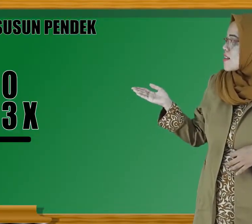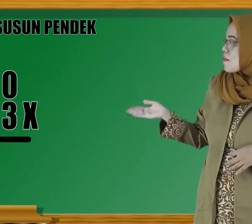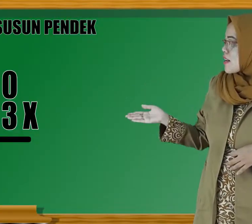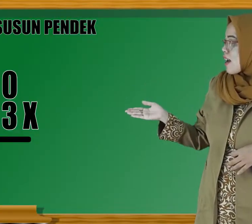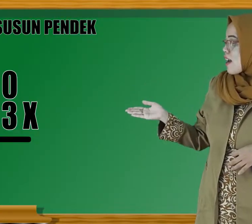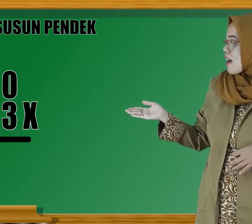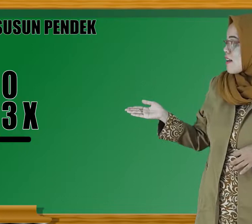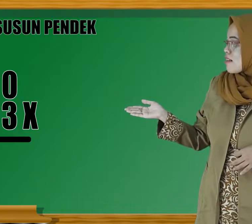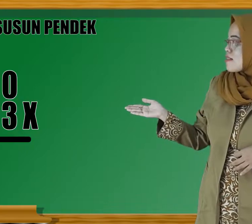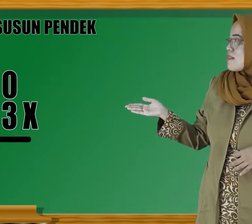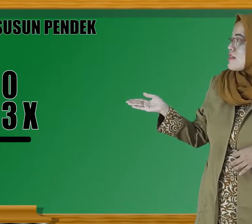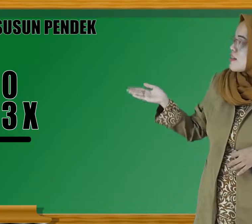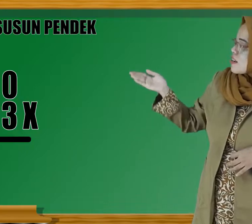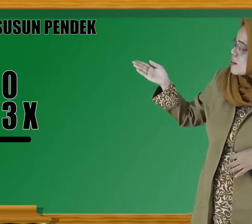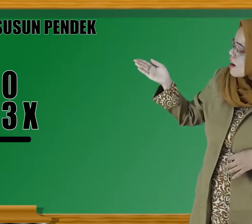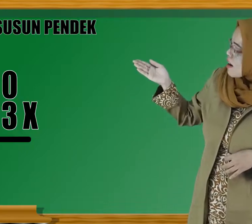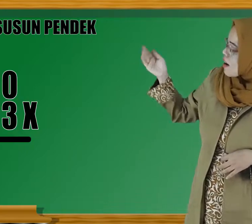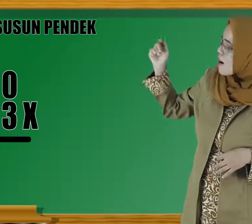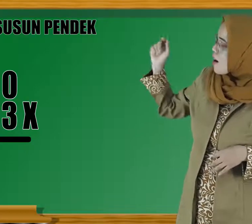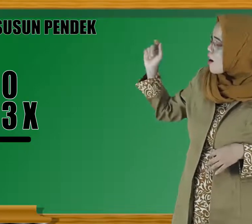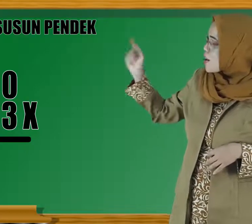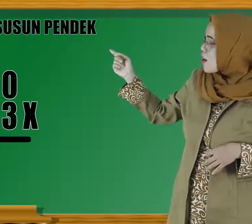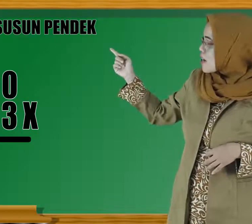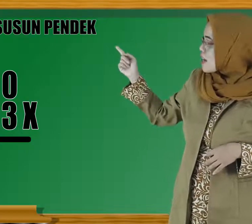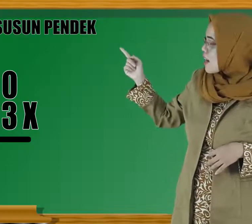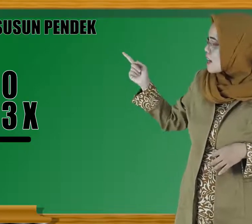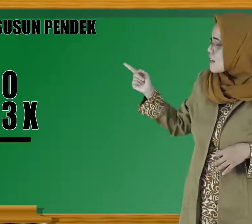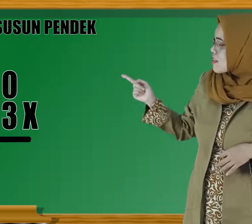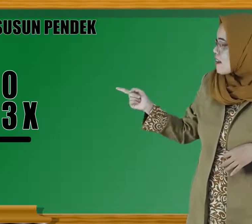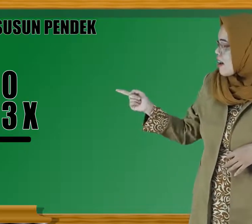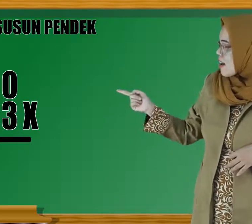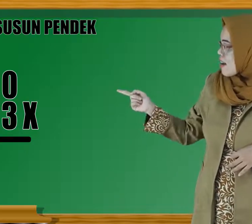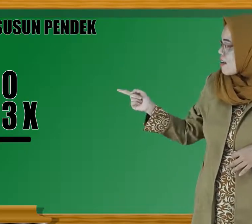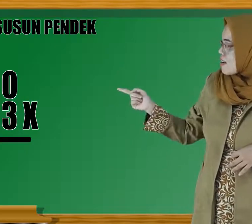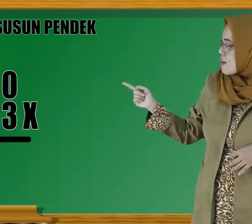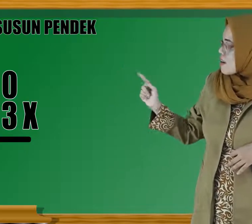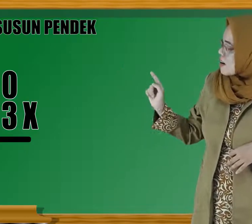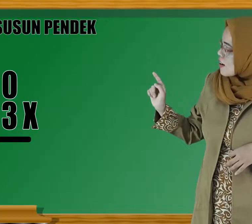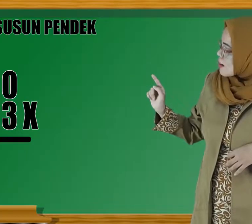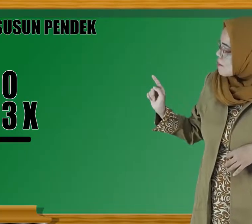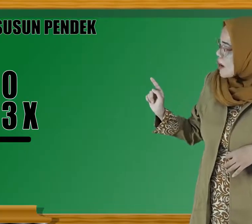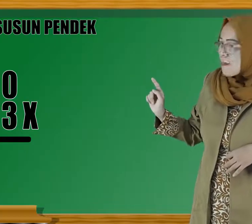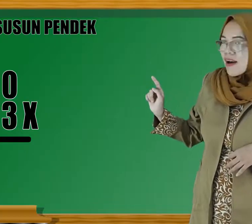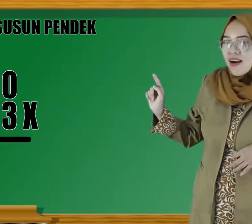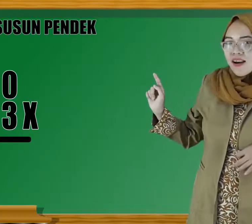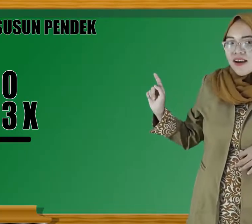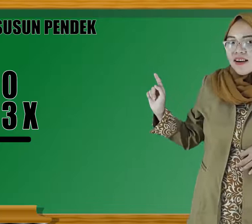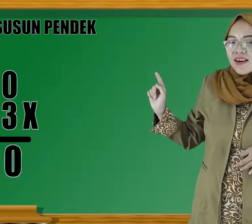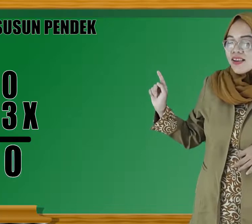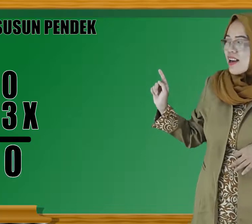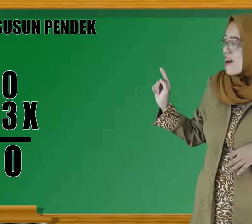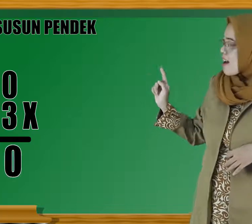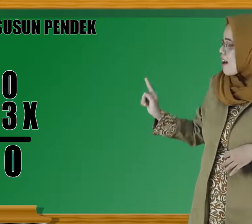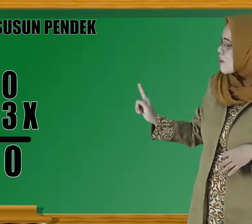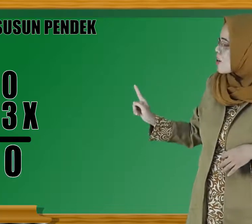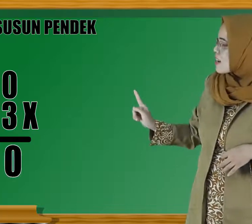sama dengan 0 dikali 3 berapa? Ya, 0 dikali